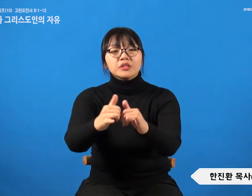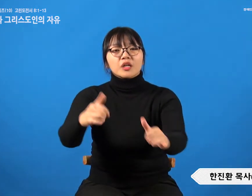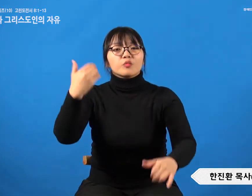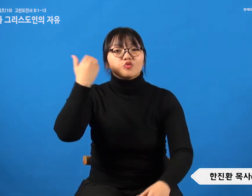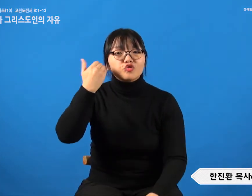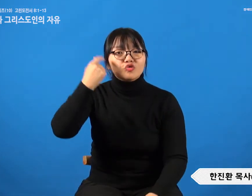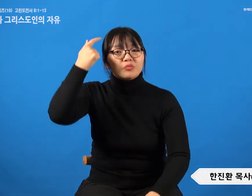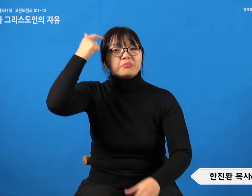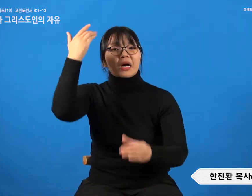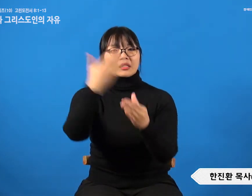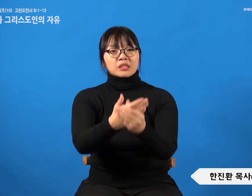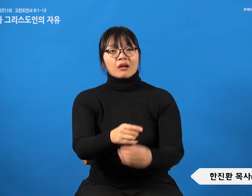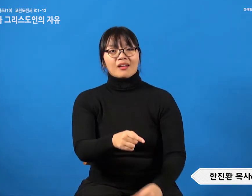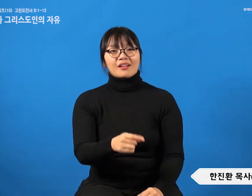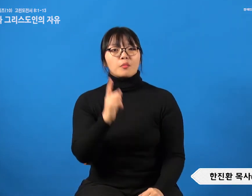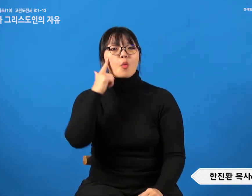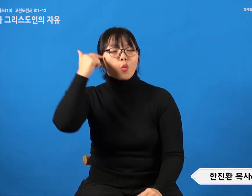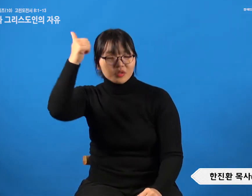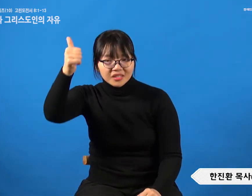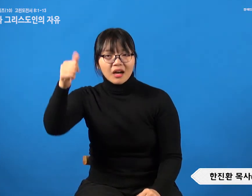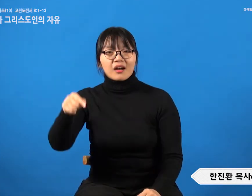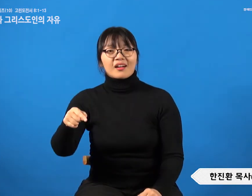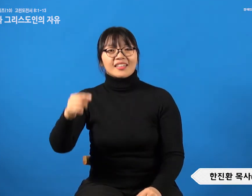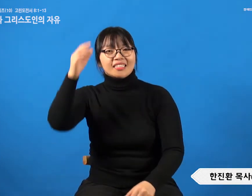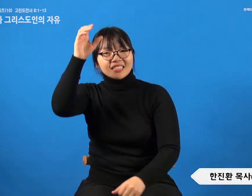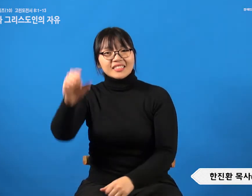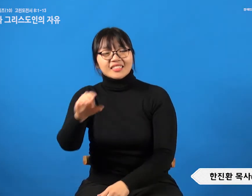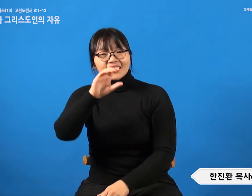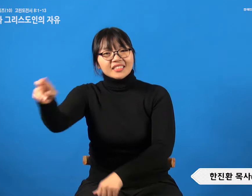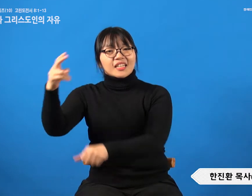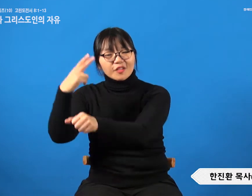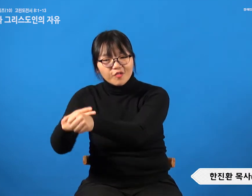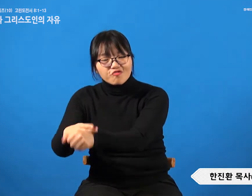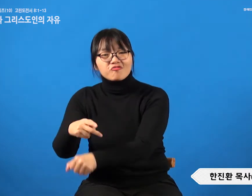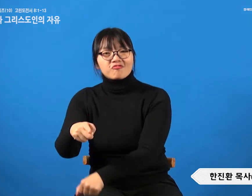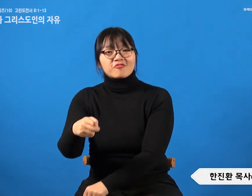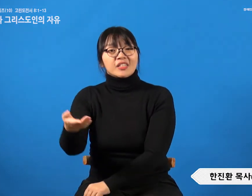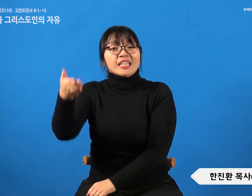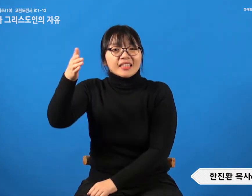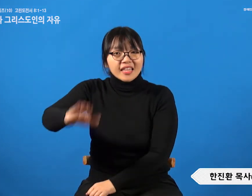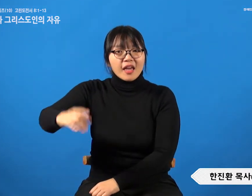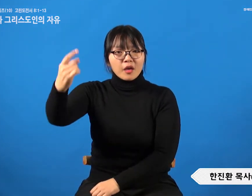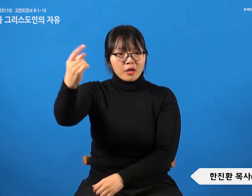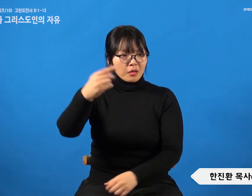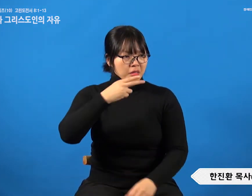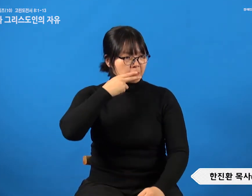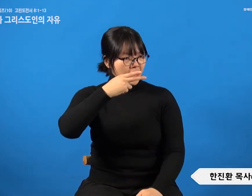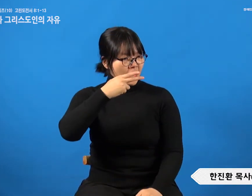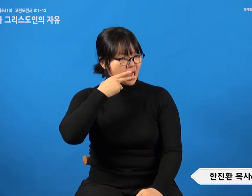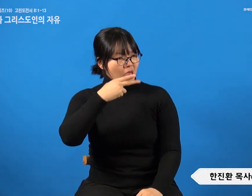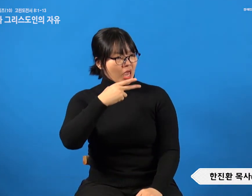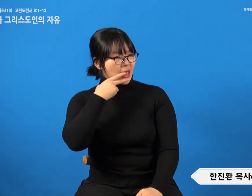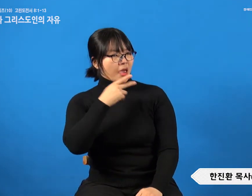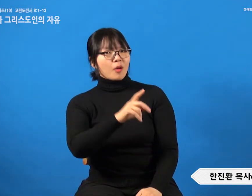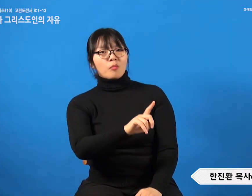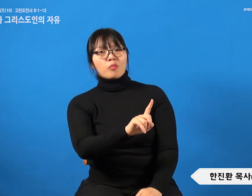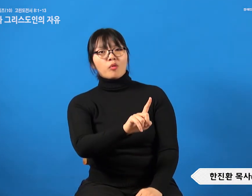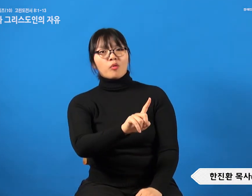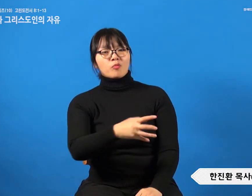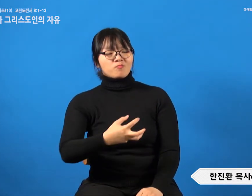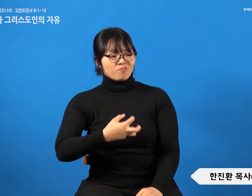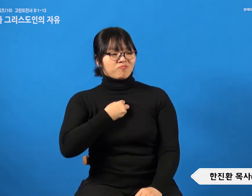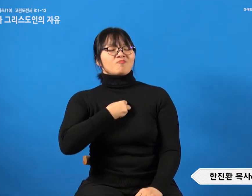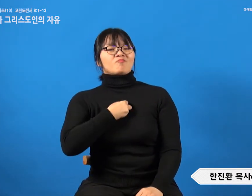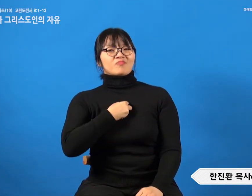교수들, 박사들, 그런 사람들인데 그런 분들이 밖에 나와서 담배를 피우는 것을 보고 충격을 받았습니다.